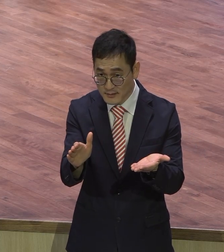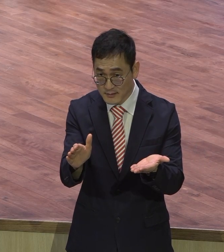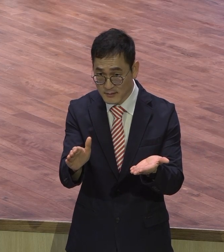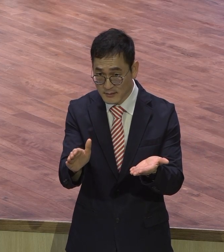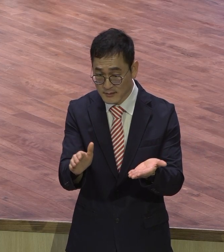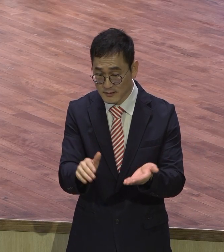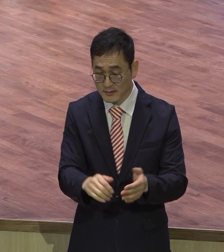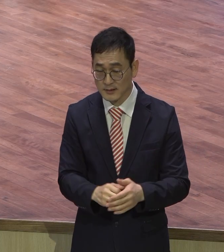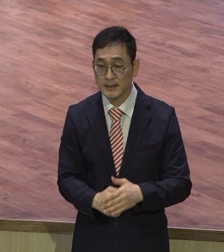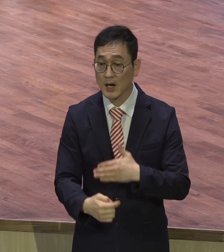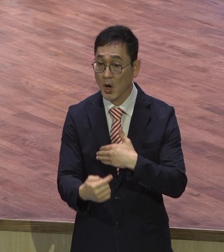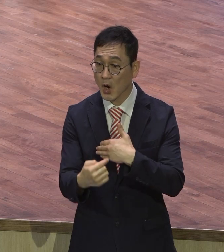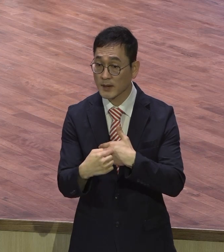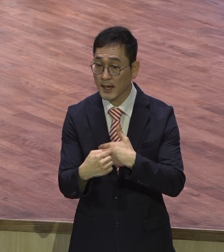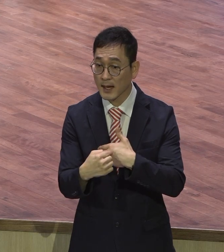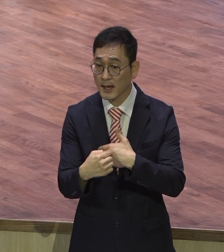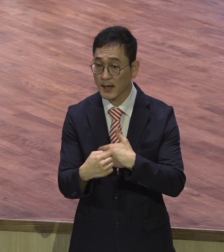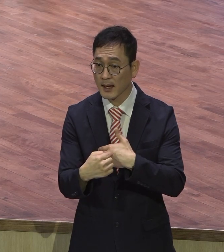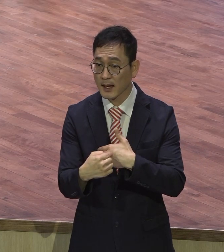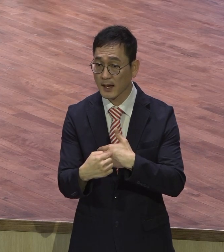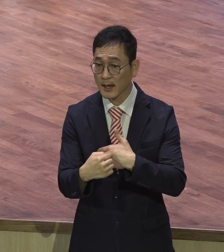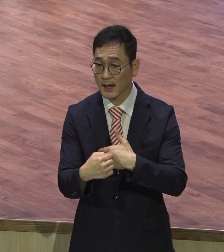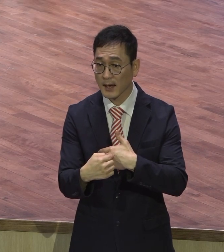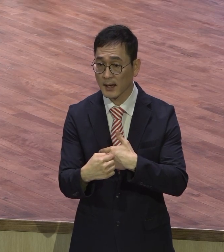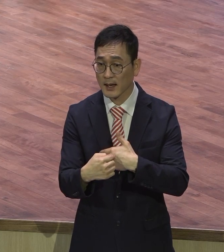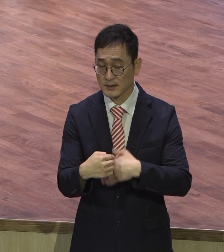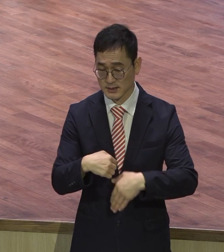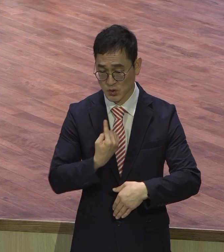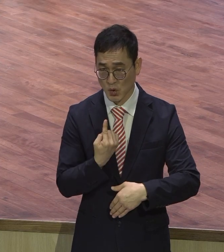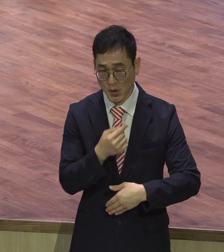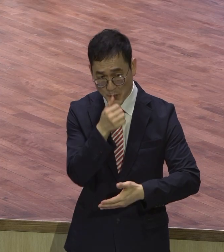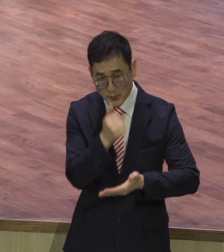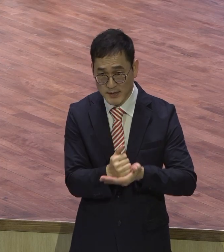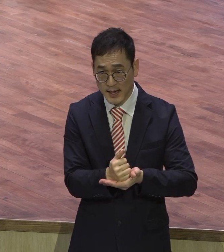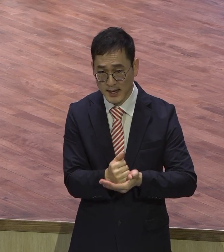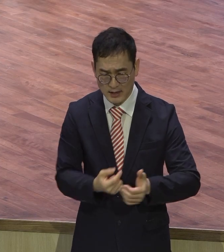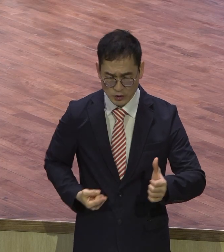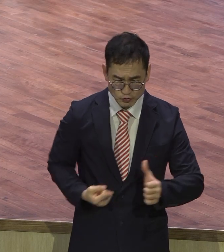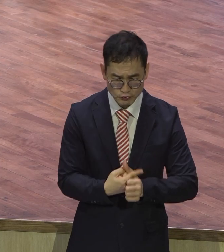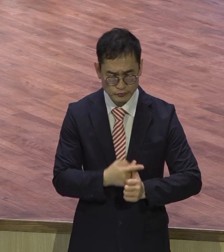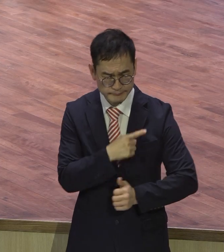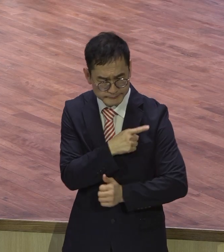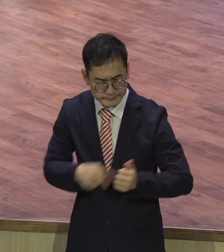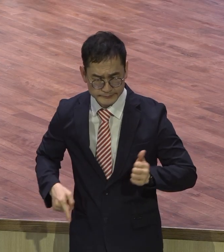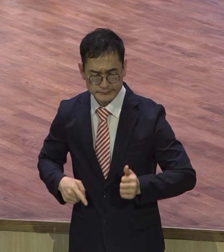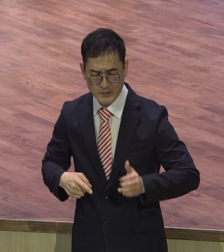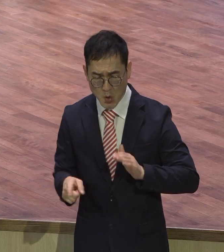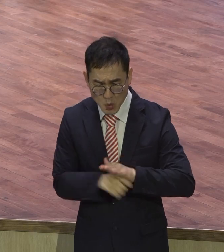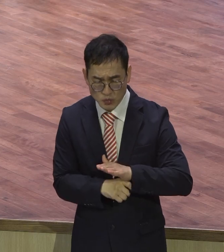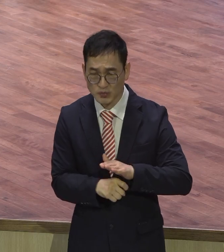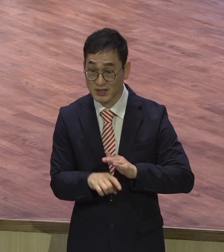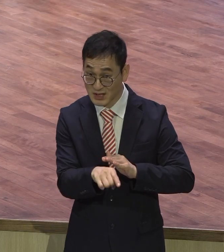이런 윤리도덕 자범죄 이것만 죄가 아니에요. 진짜 죄가 뭐냐.